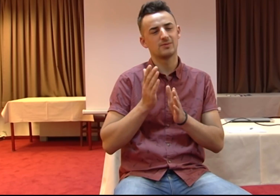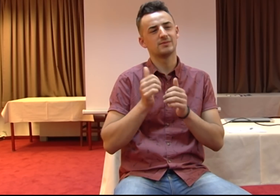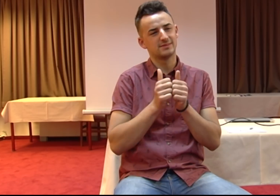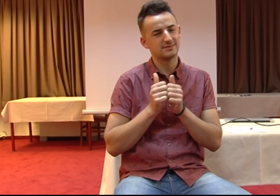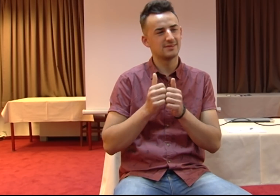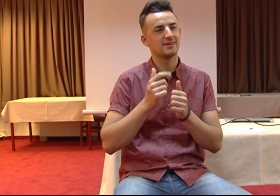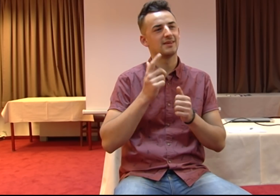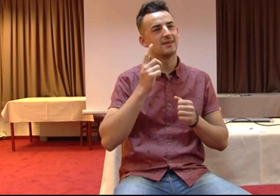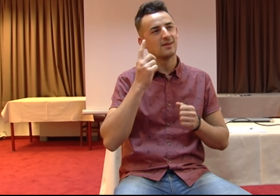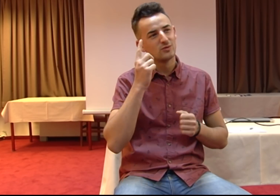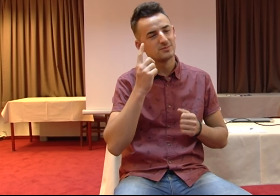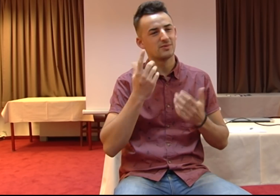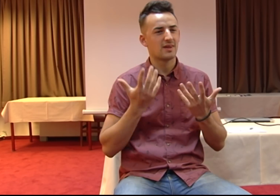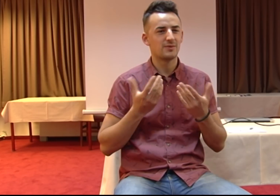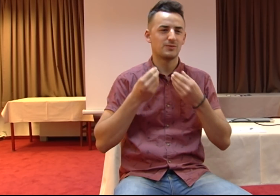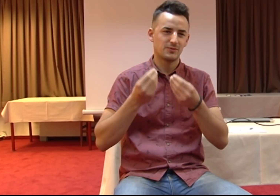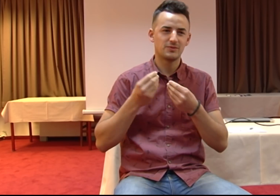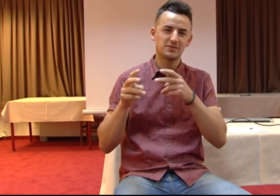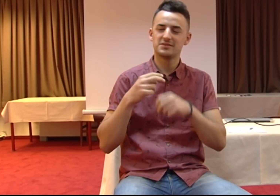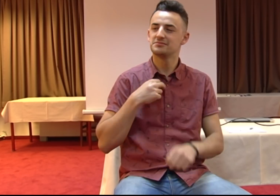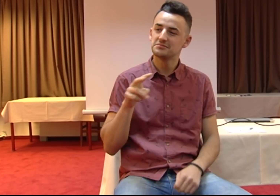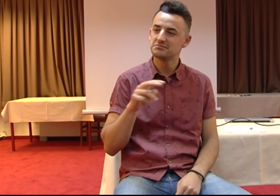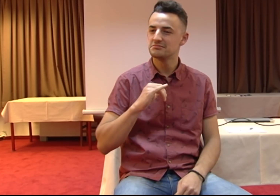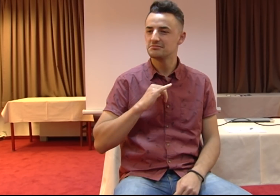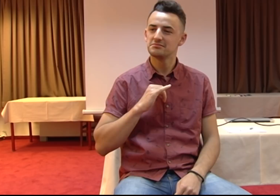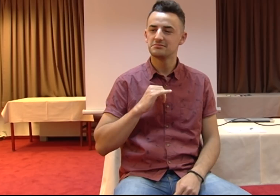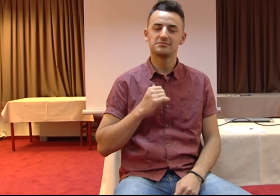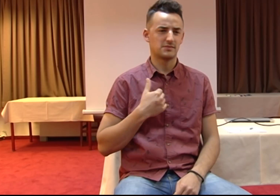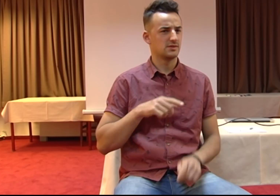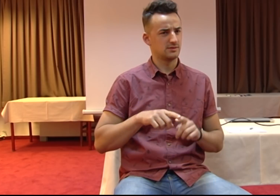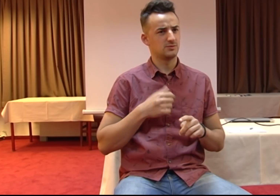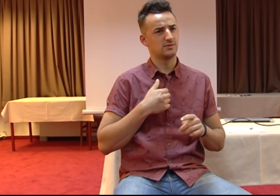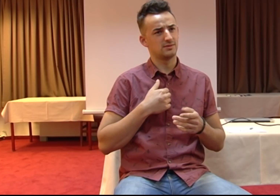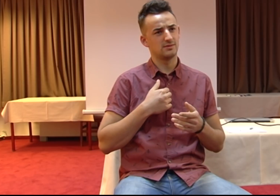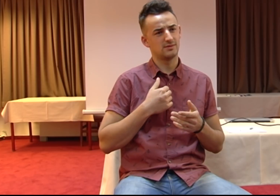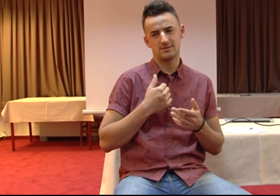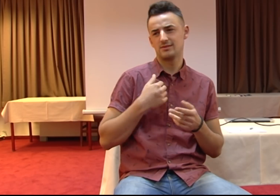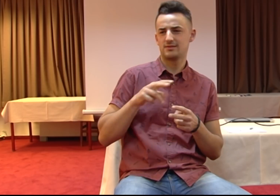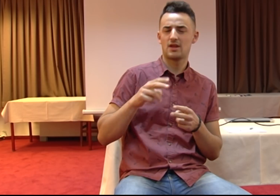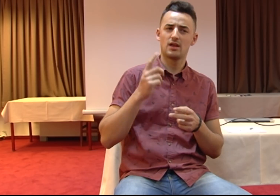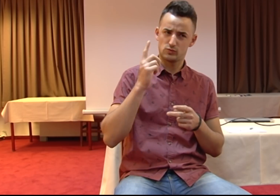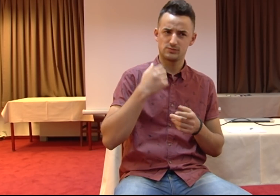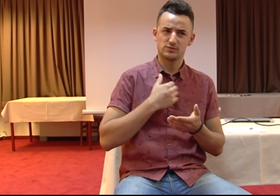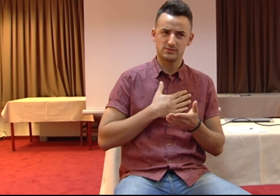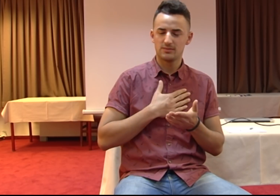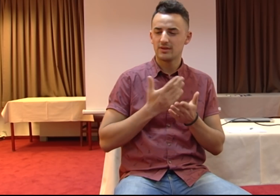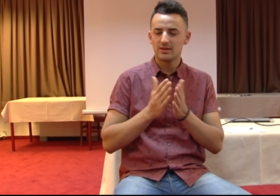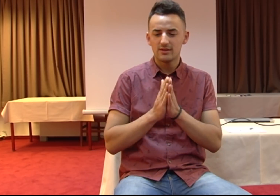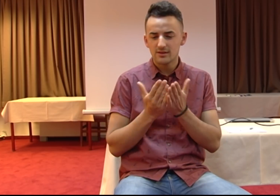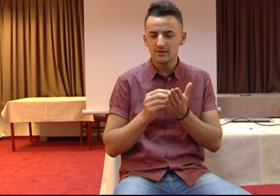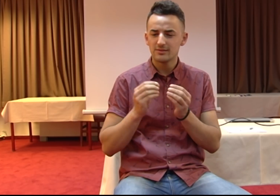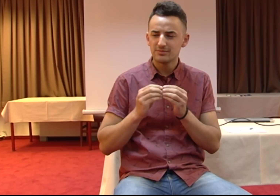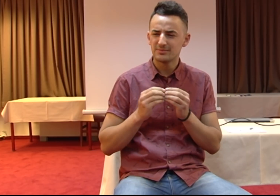но не ми беше јасно зошто баш Библијата би ми била потребна. Зарем тоа ќе ме научи? Си велев, фантазија е